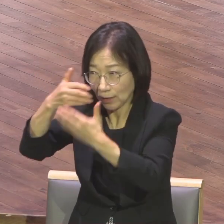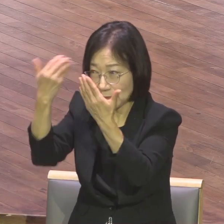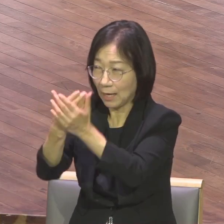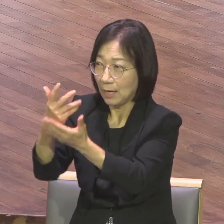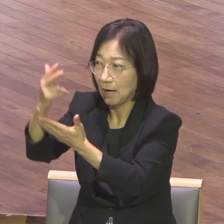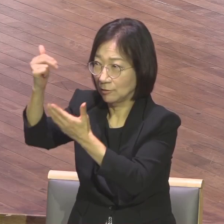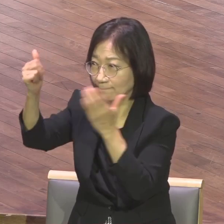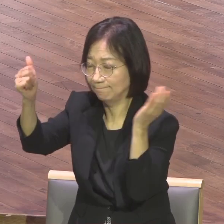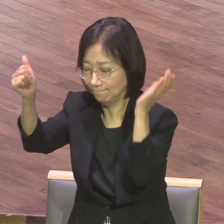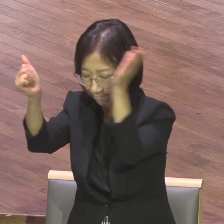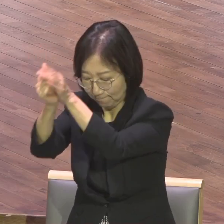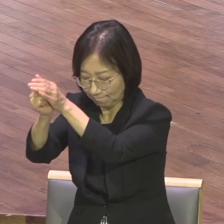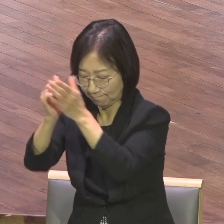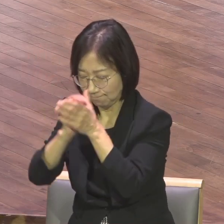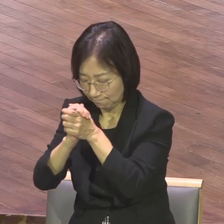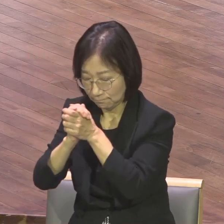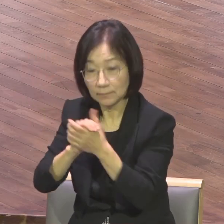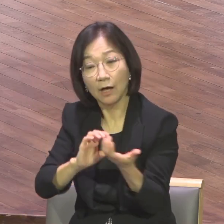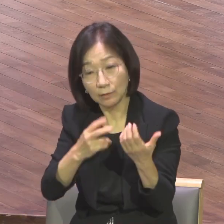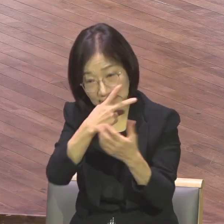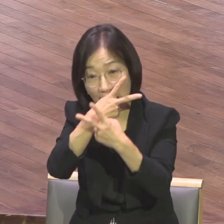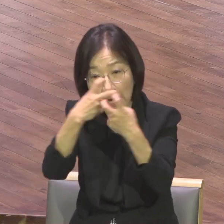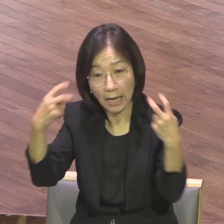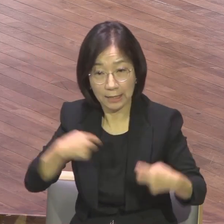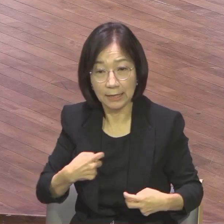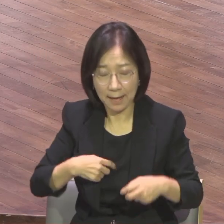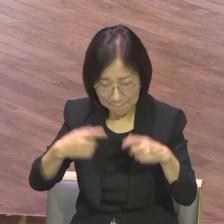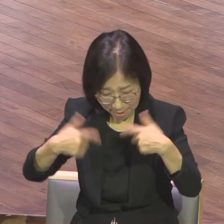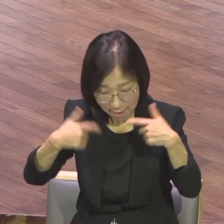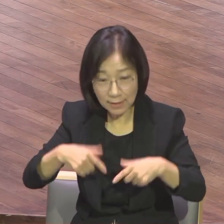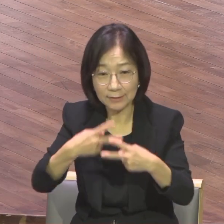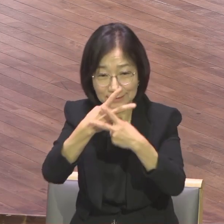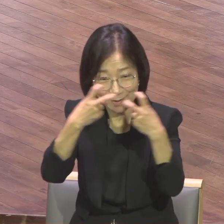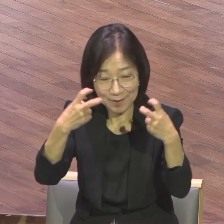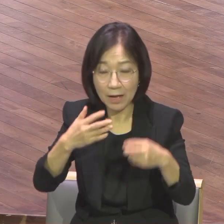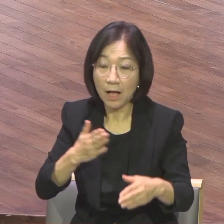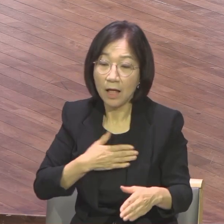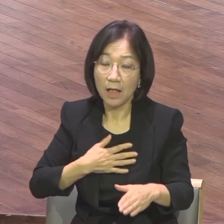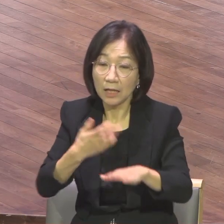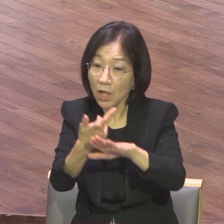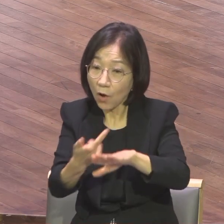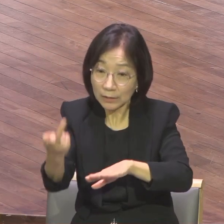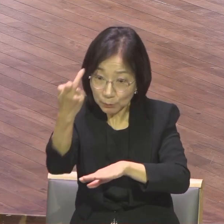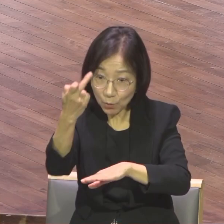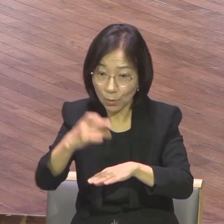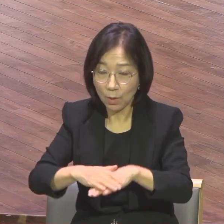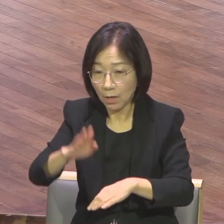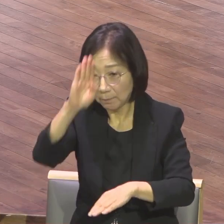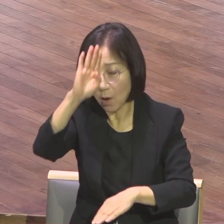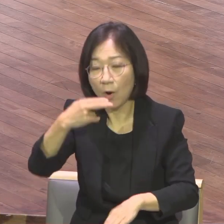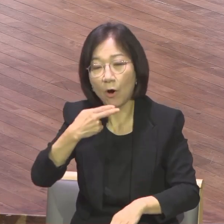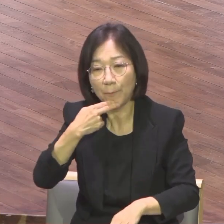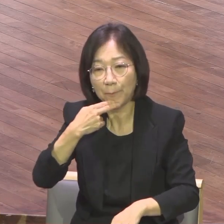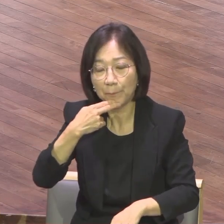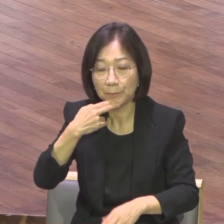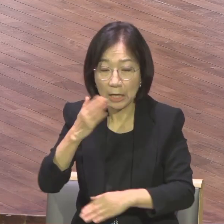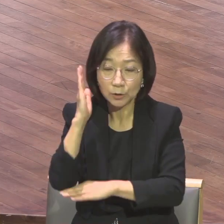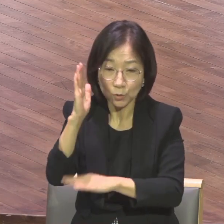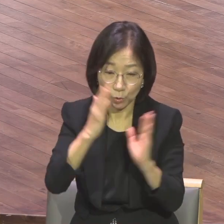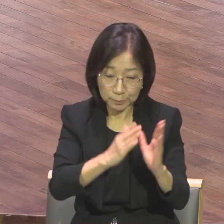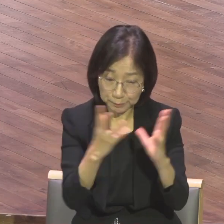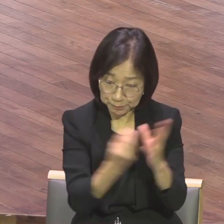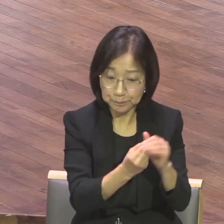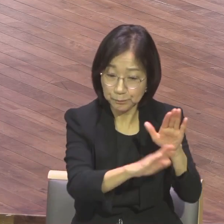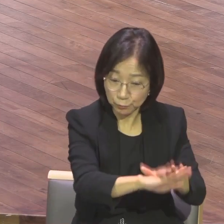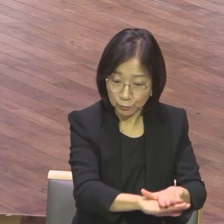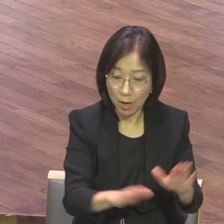목사가 설교 준비 다 해놓고, 설교 준비 다 해놓고 주무시다가 아무 아픈 데 하나도 없는데 가서 있으니까